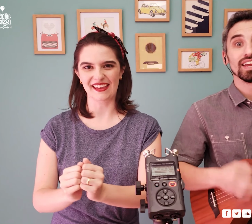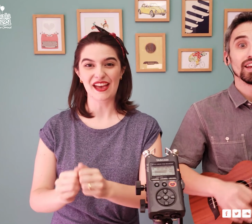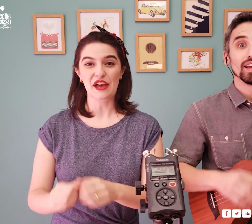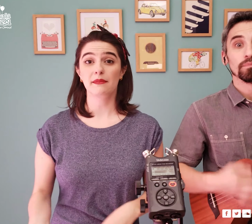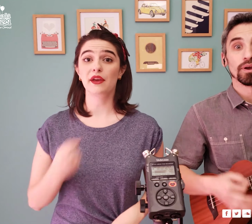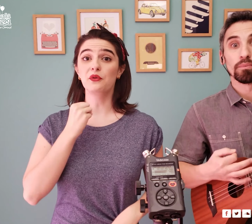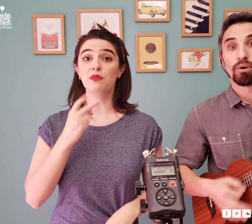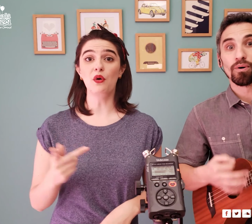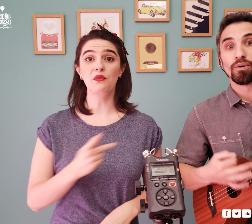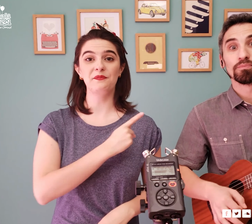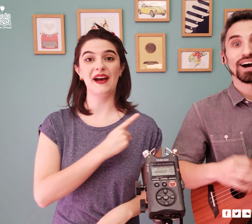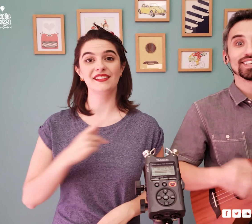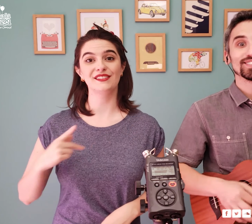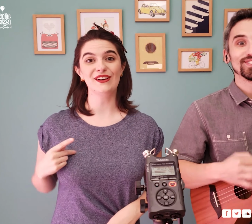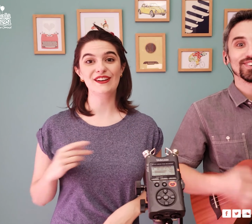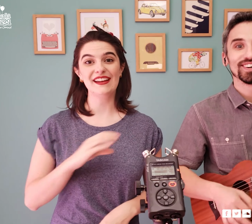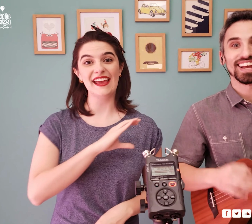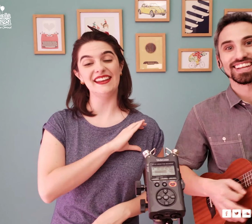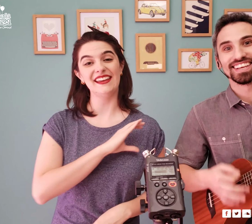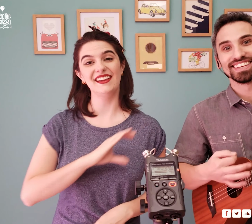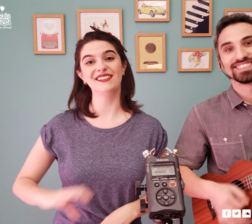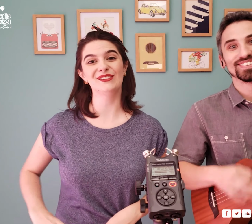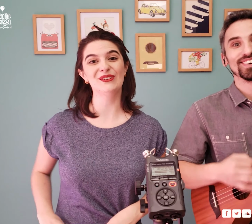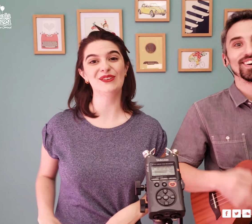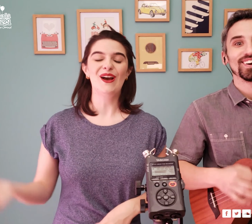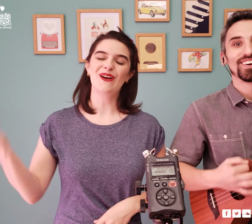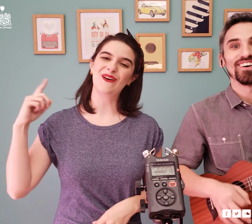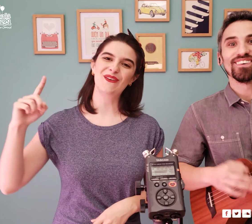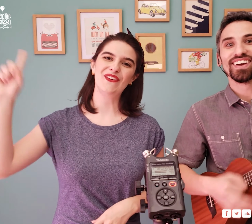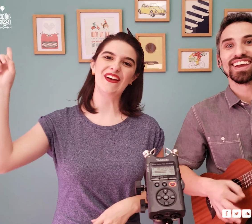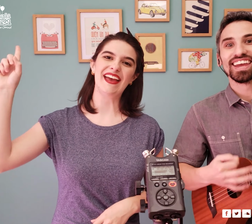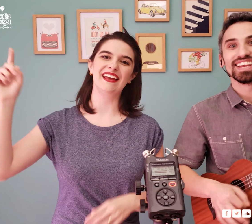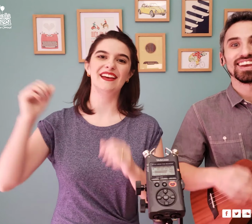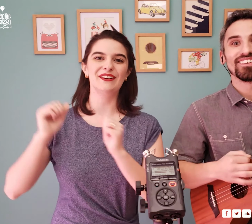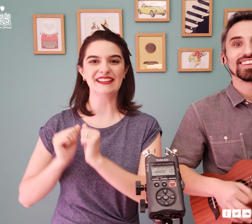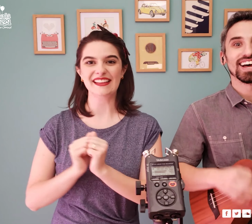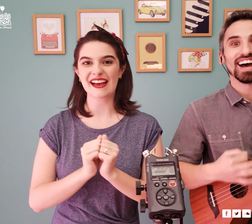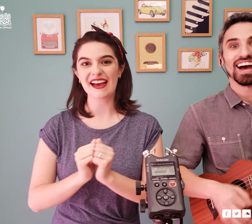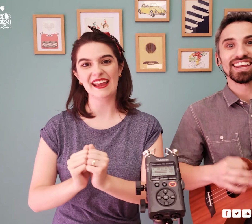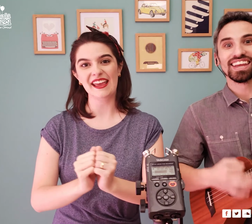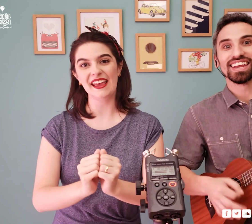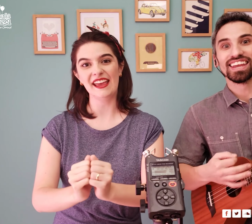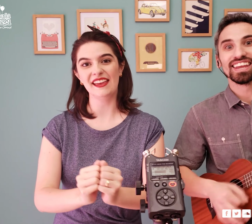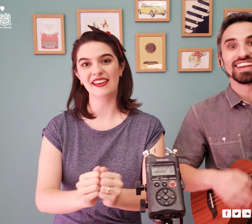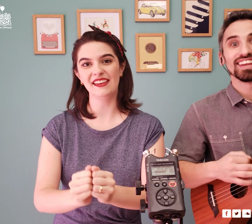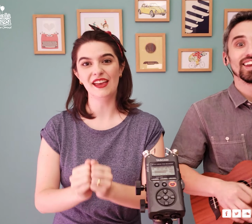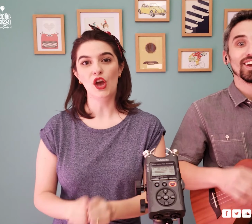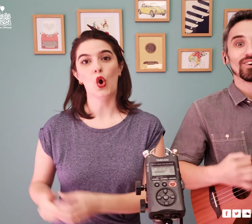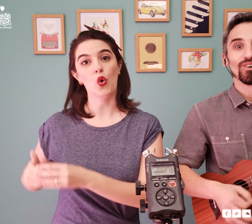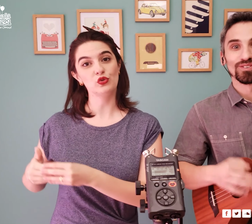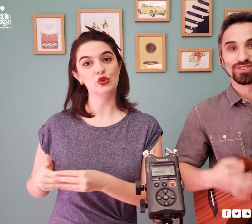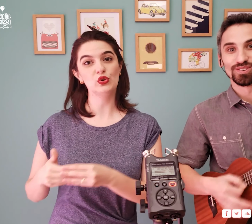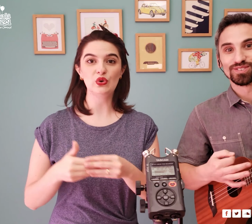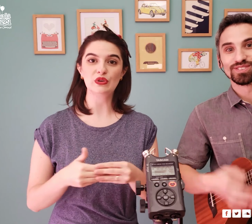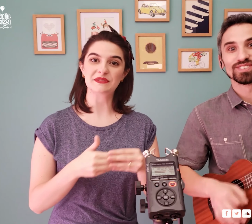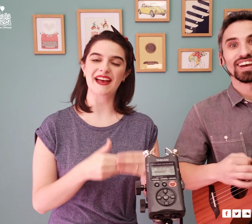Meu bom pastor é Cristo, com Ele eu andarei Conduz-me